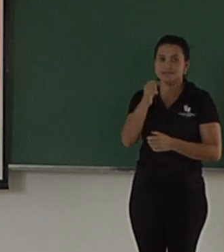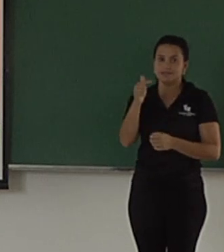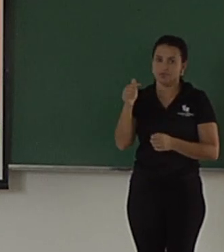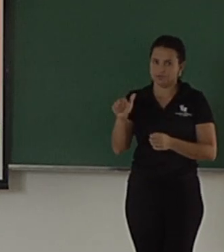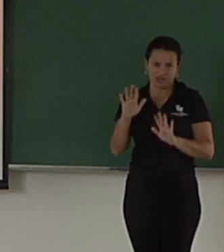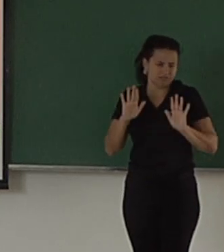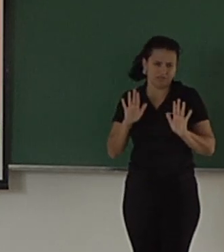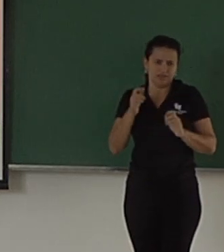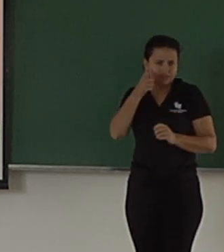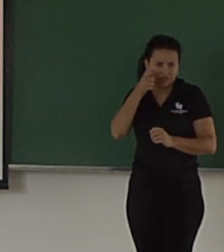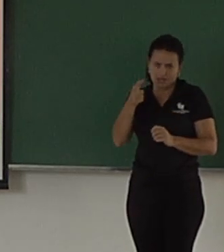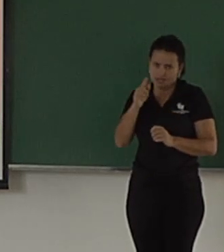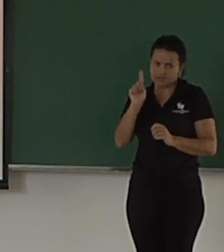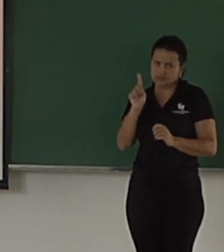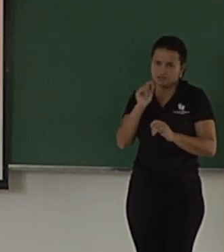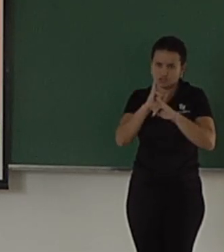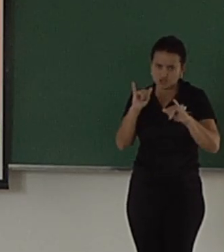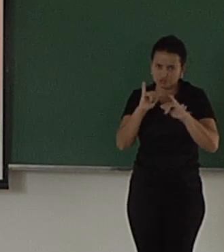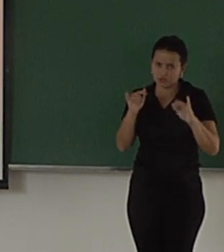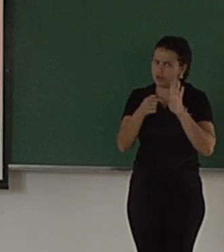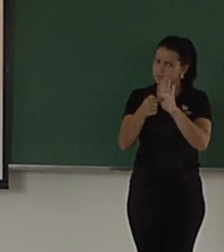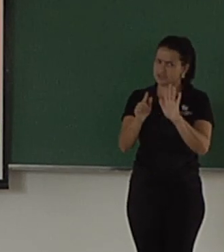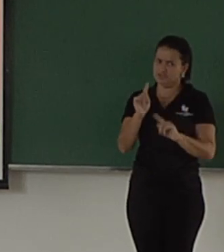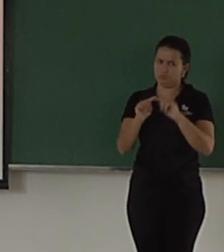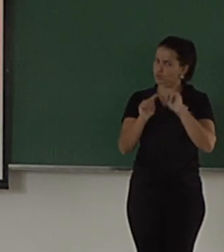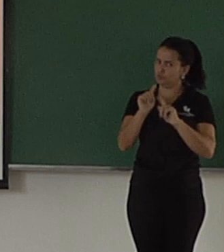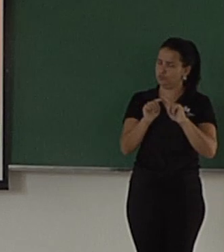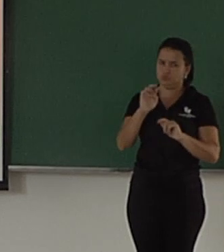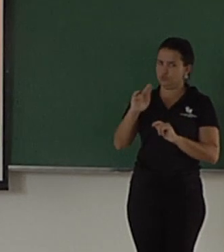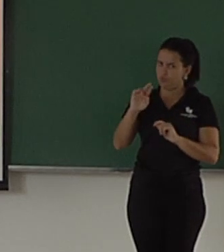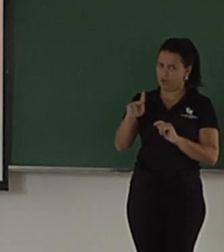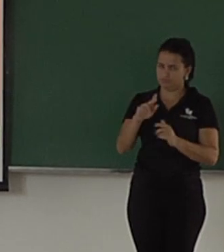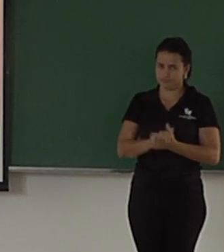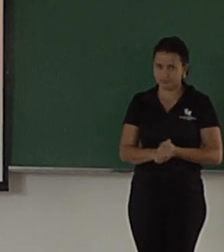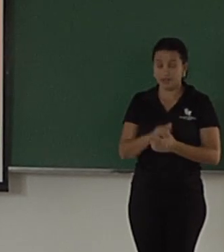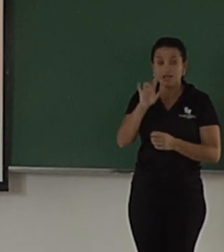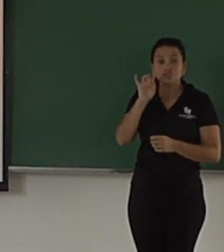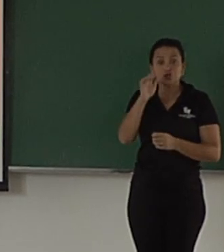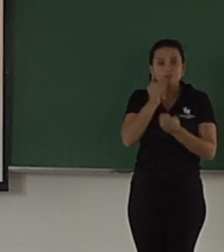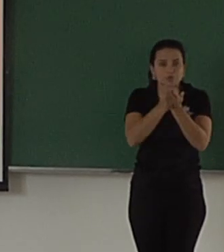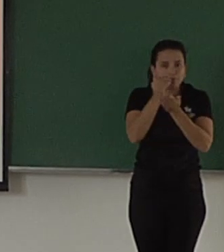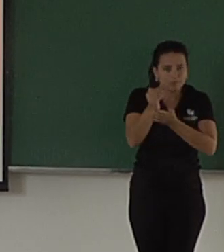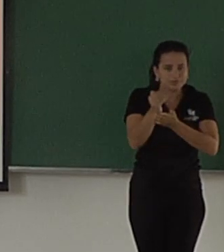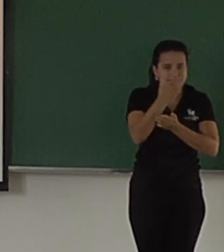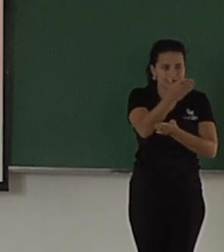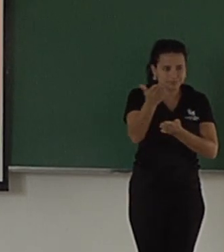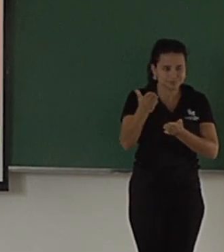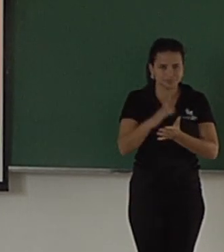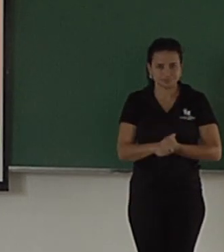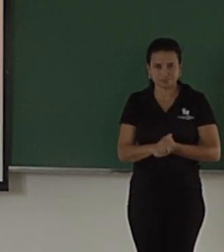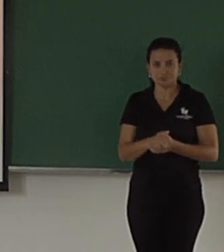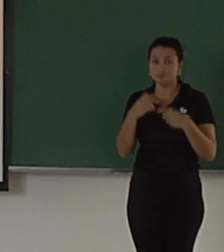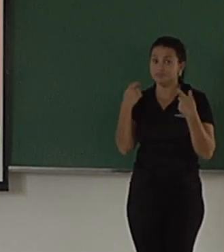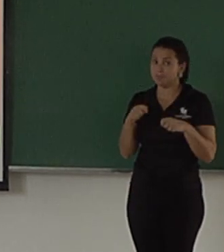de interesse nessas apresentações. Então, basicamente, assim, para a gente começar, a gente tem que